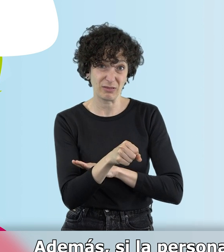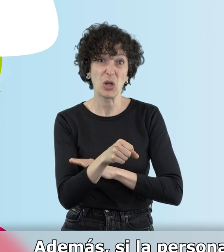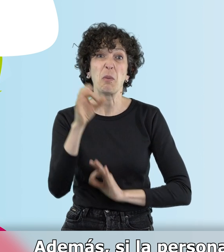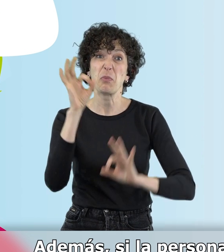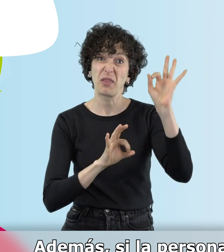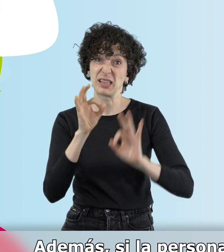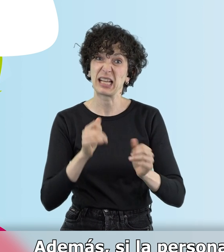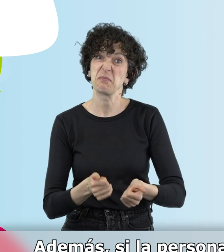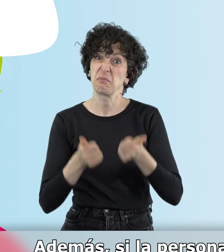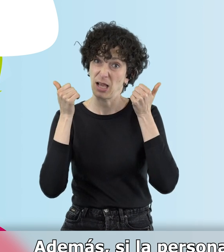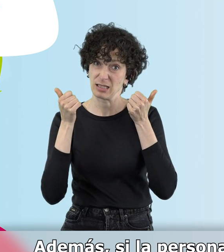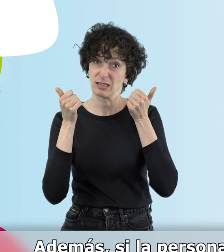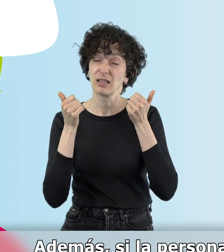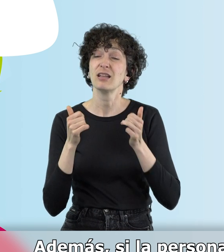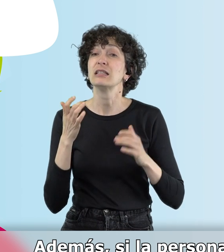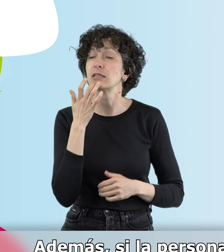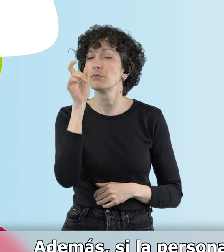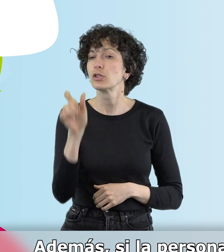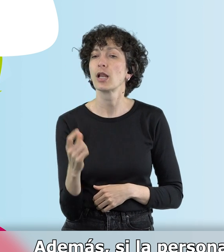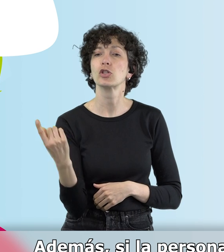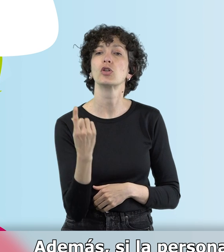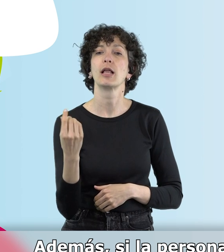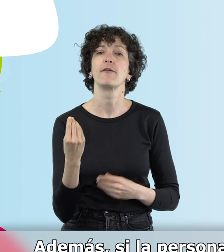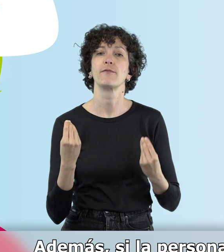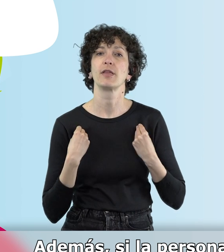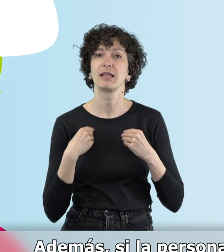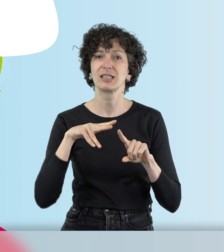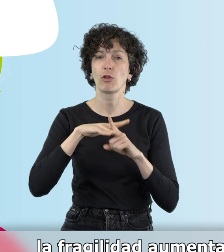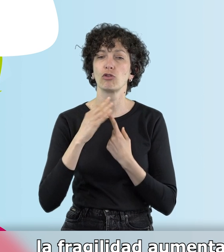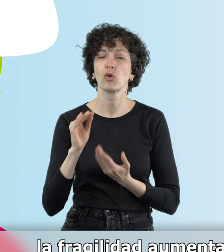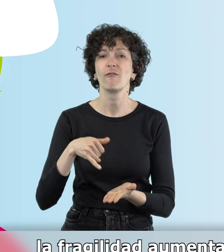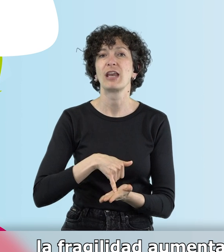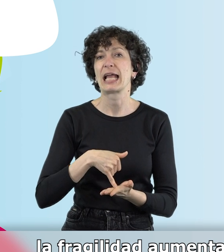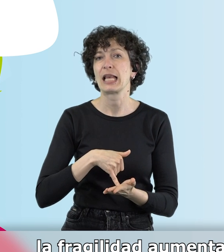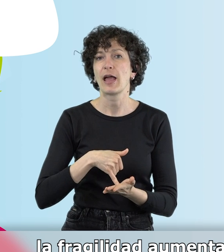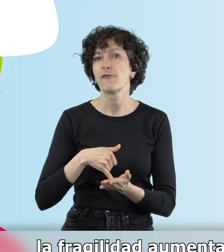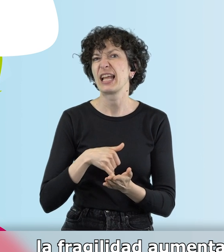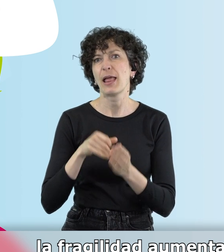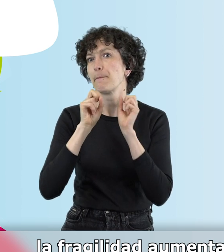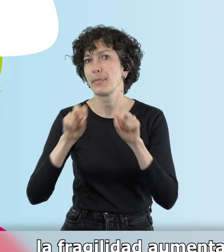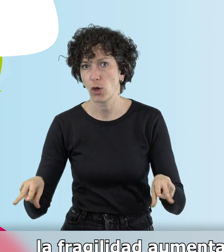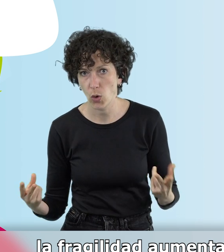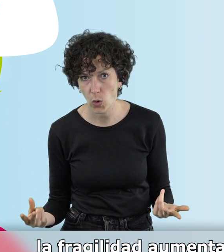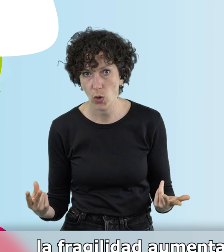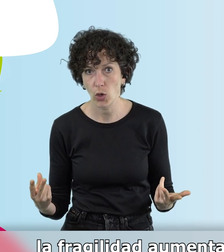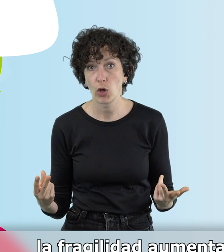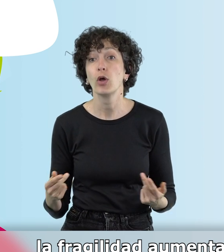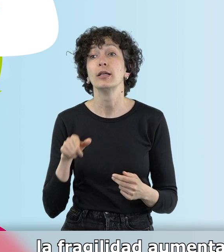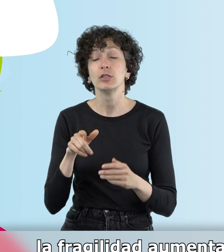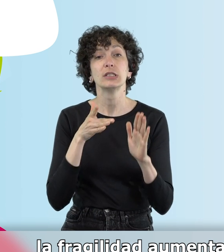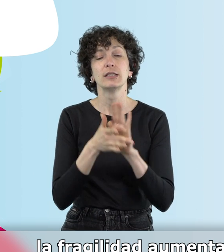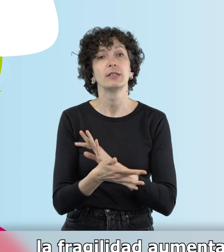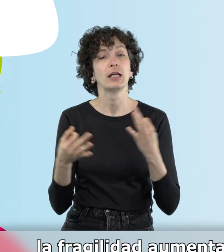ejemplo. Además, si la persona que vive sola tiene una situación de fragilidad, la fragilidad aumenta. Y eso